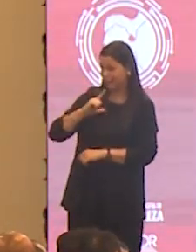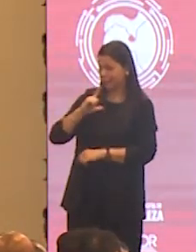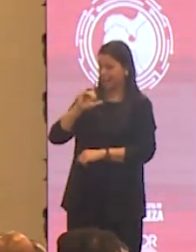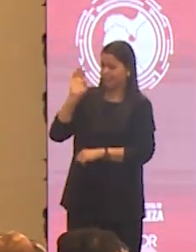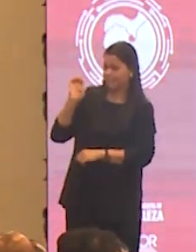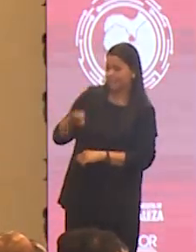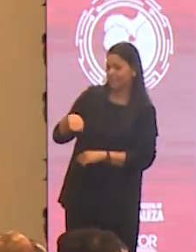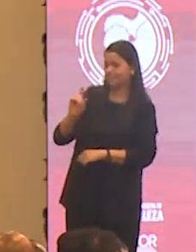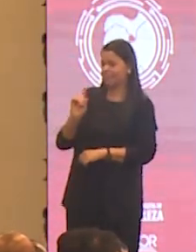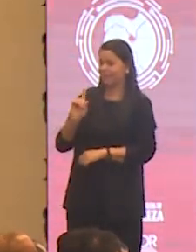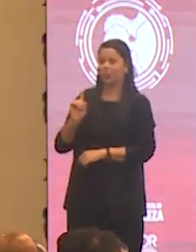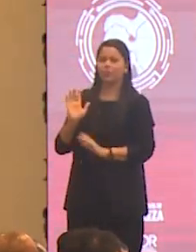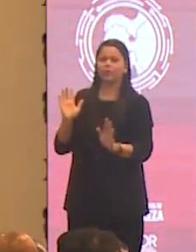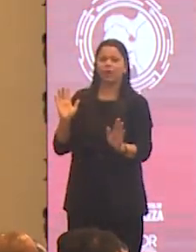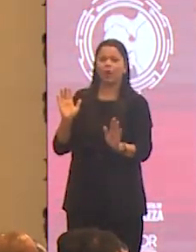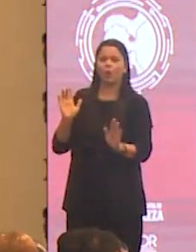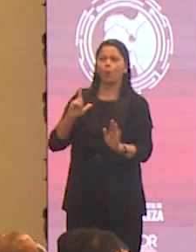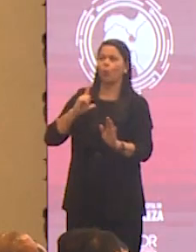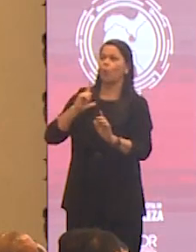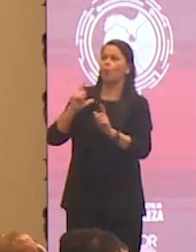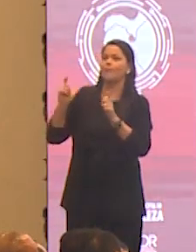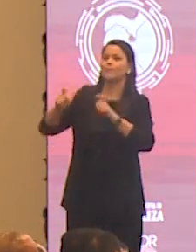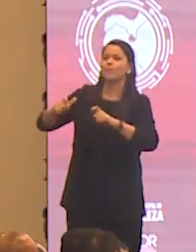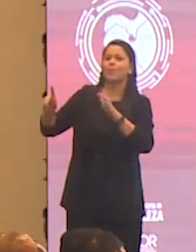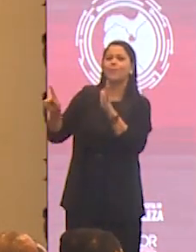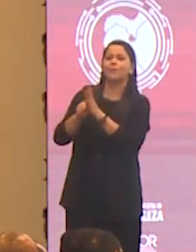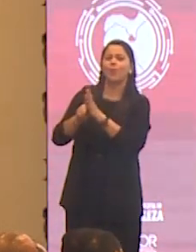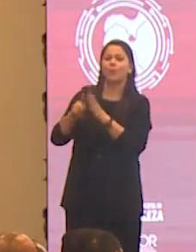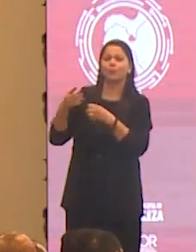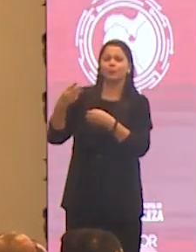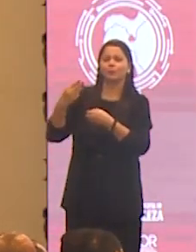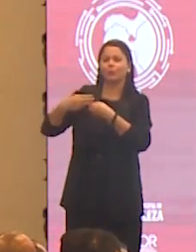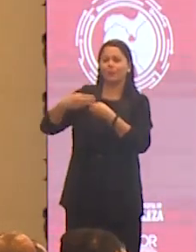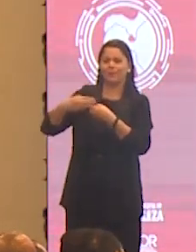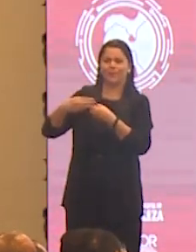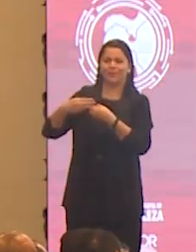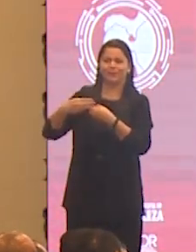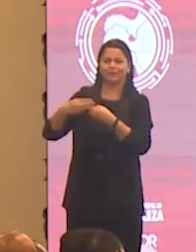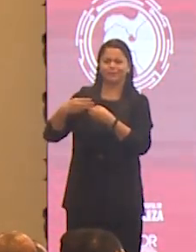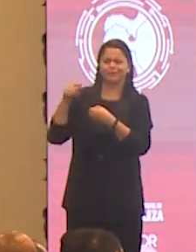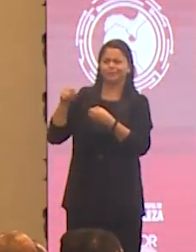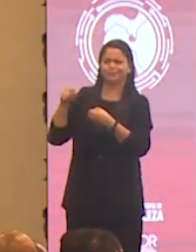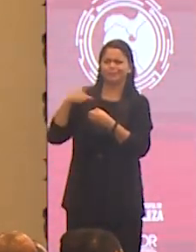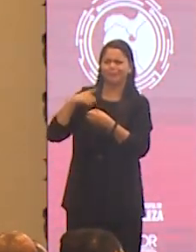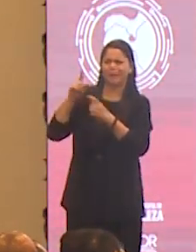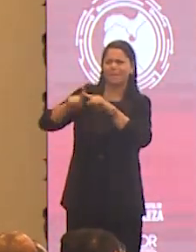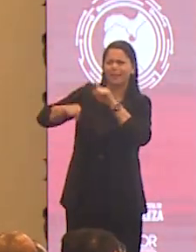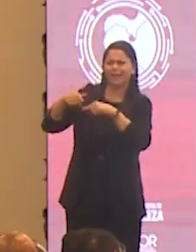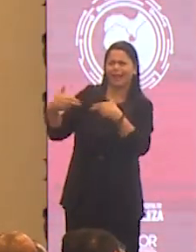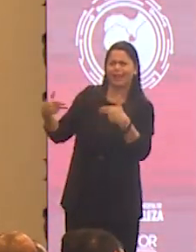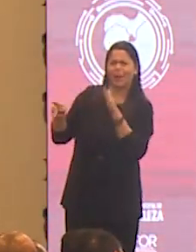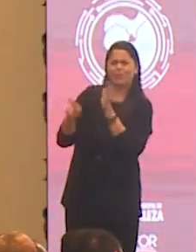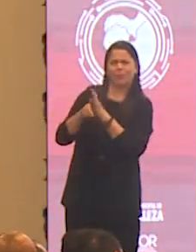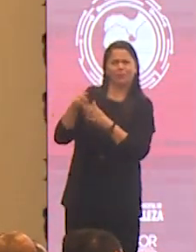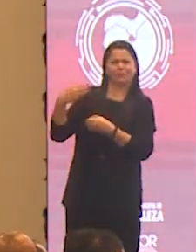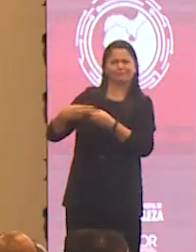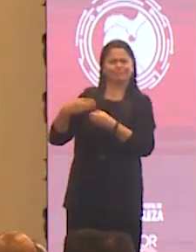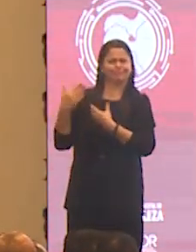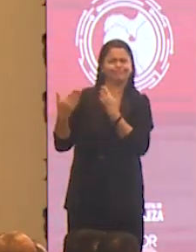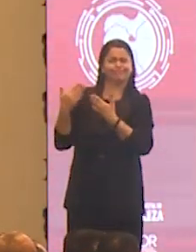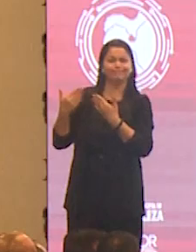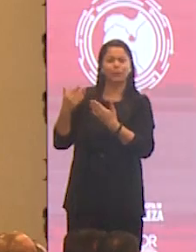com bens, serviços e instalações municipais. Aí o senhor imagina, vamos para a